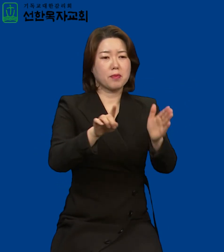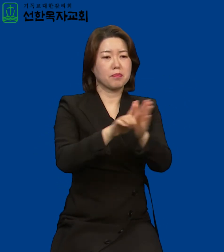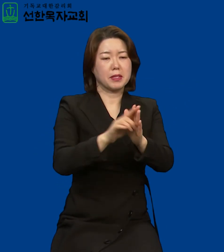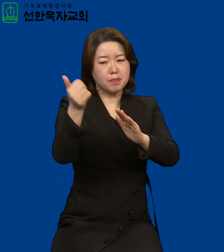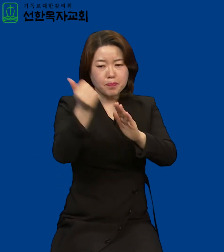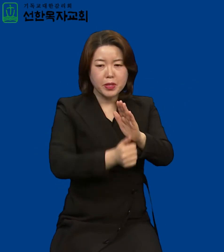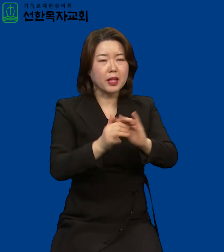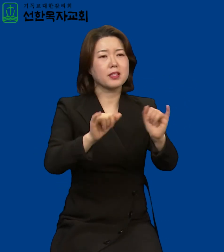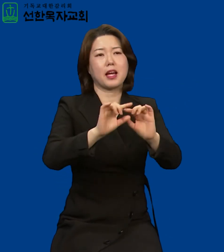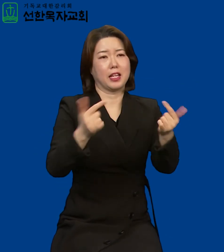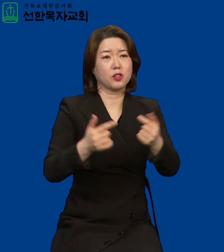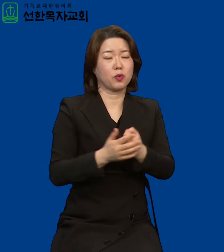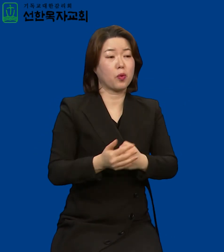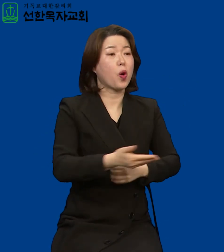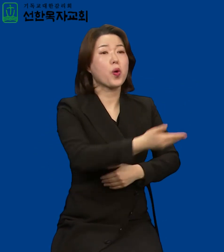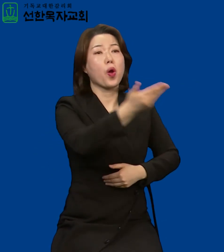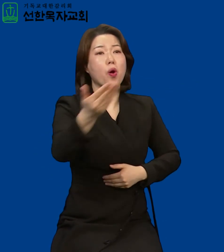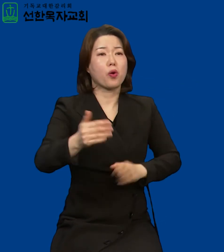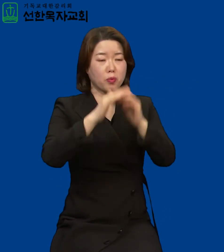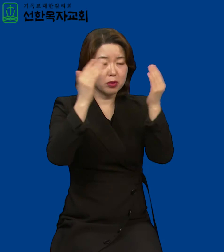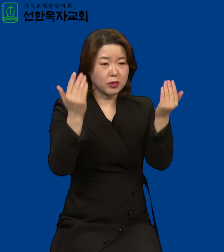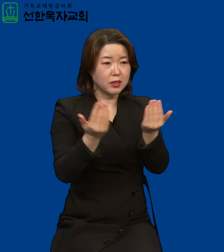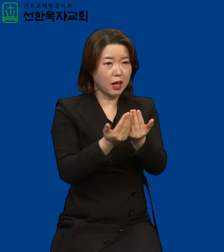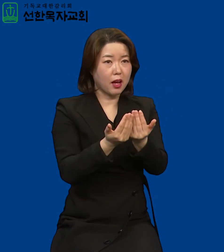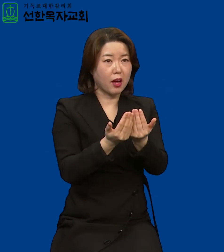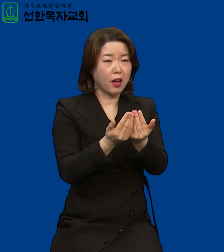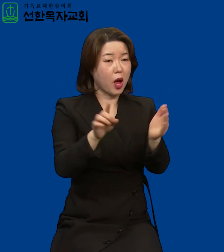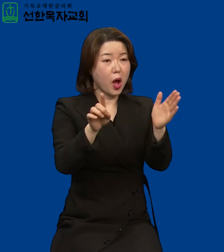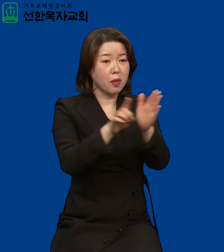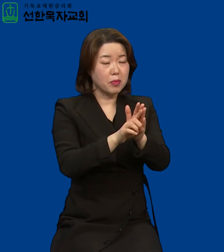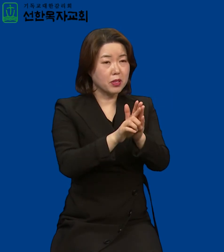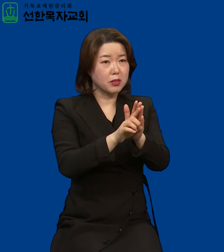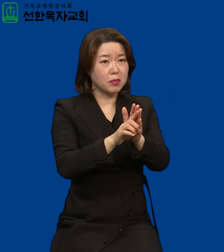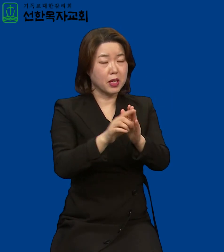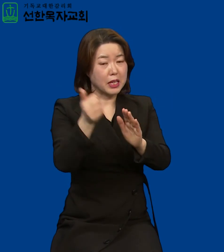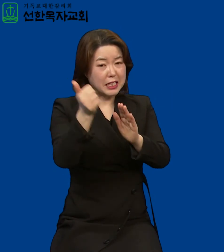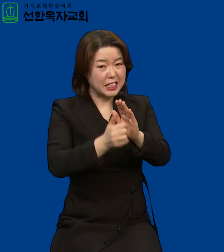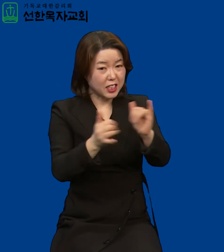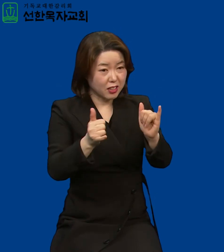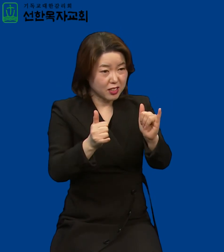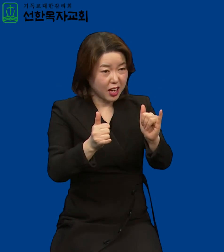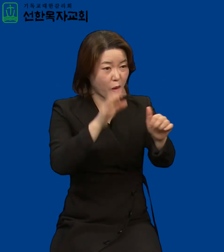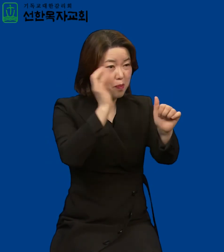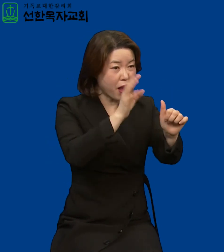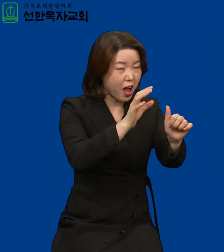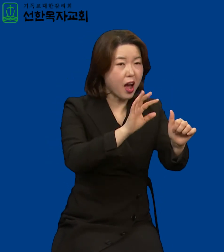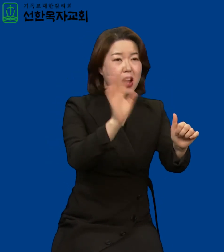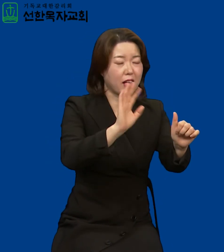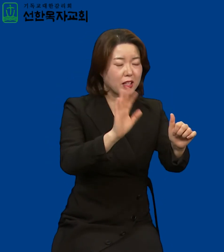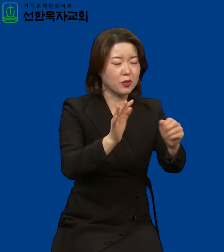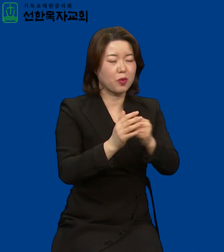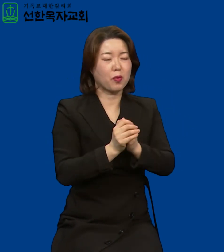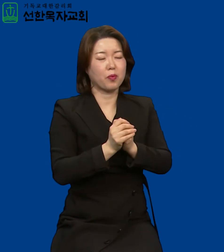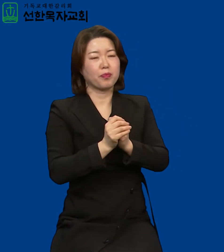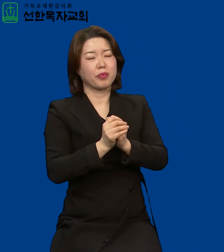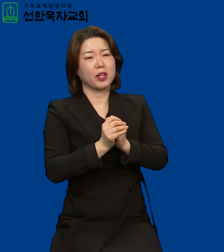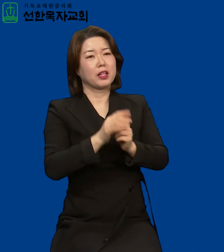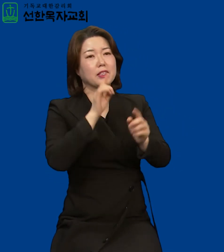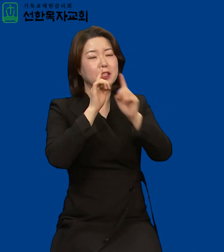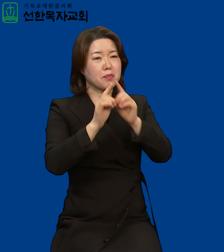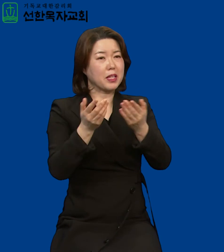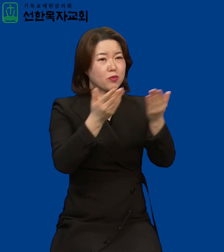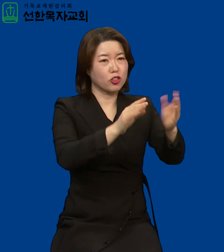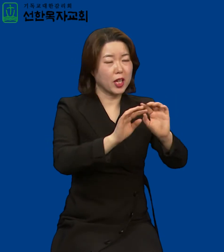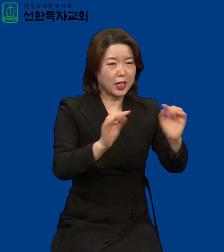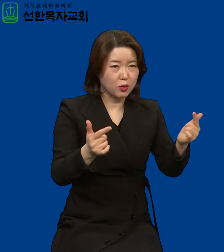아니고 여러분들은 다 믿음의 실격자입니다, 이렇게 책망하고 다그치는 말씀을 하고 있는 게